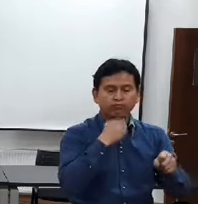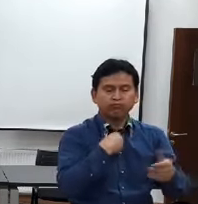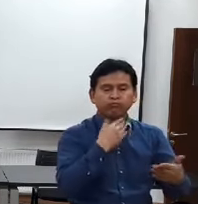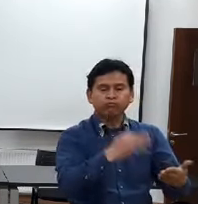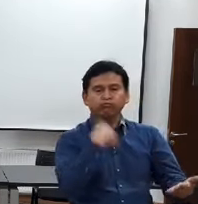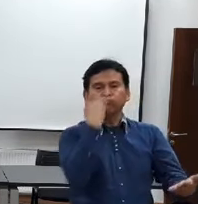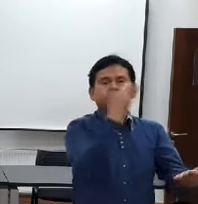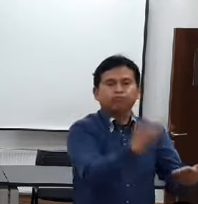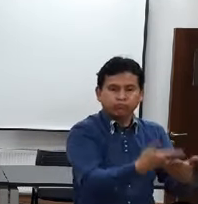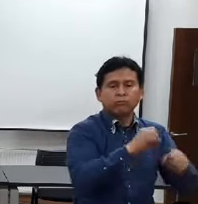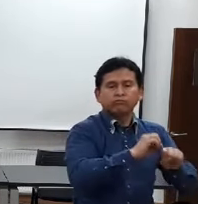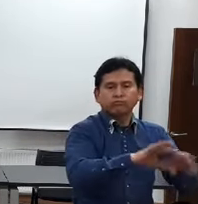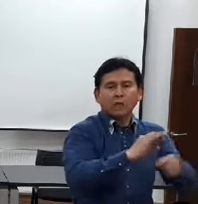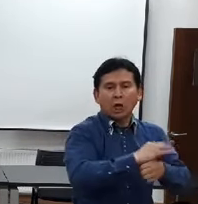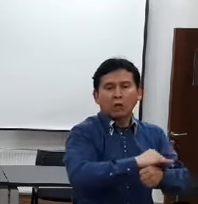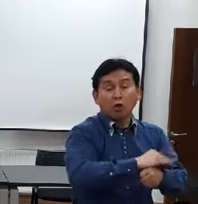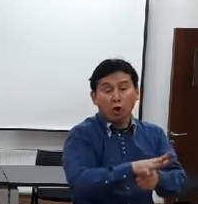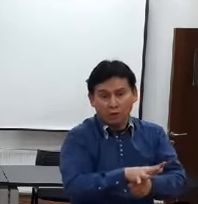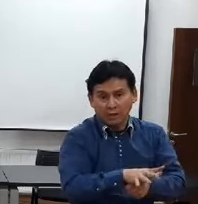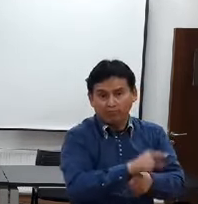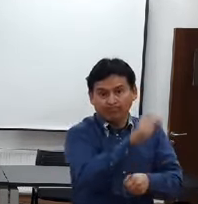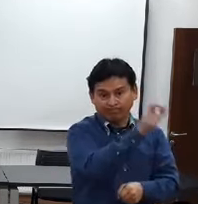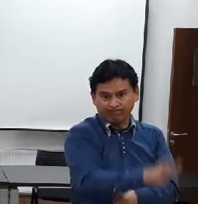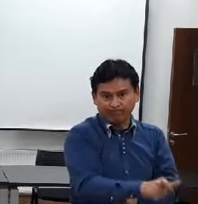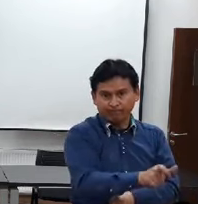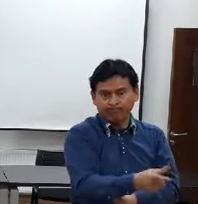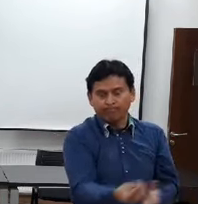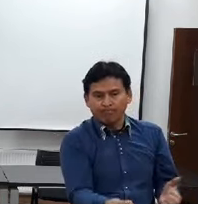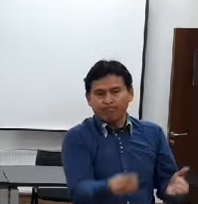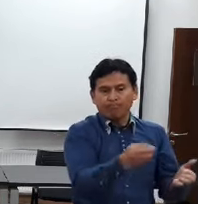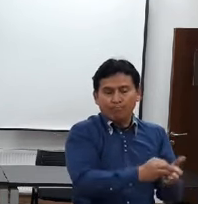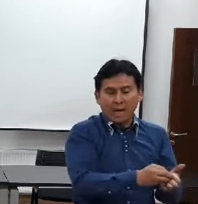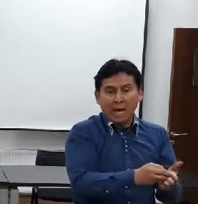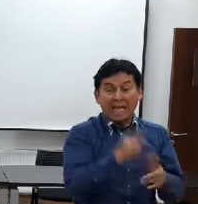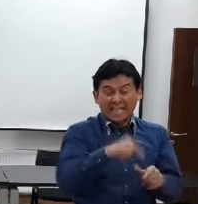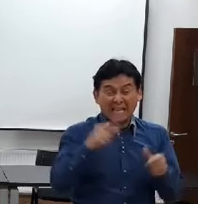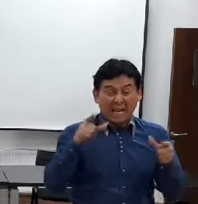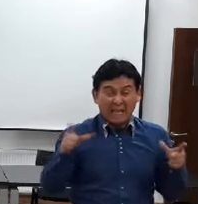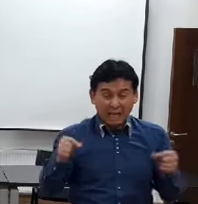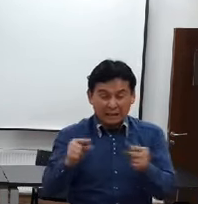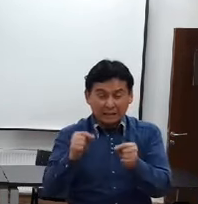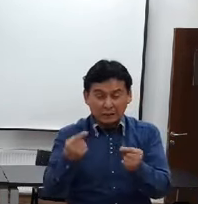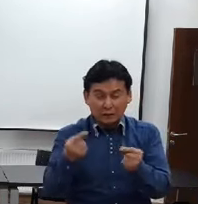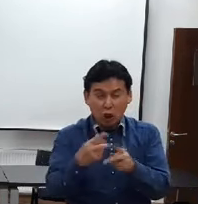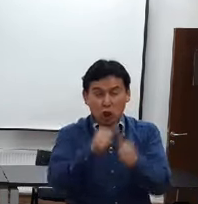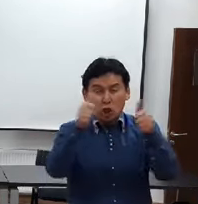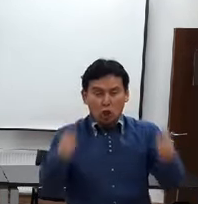infectada por COVID-19, lo que se suma a su enfermedad oncológica.